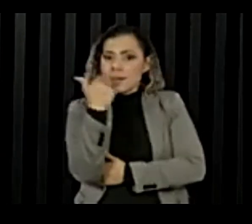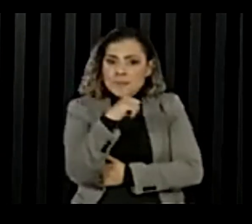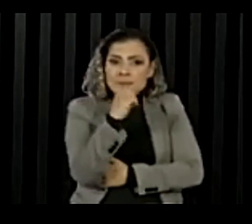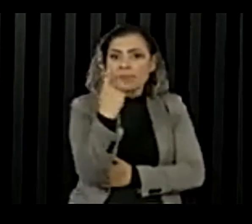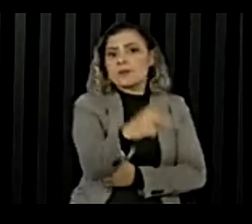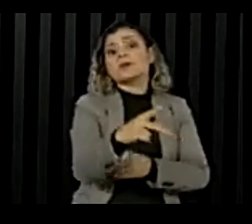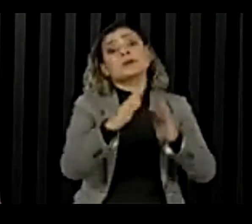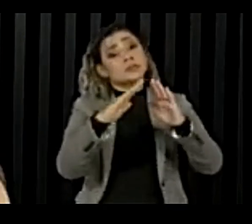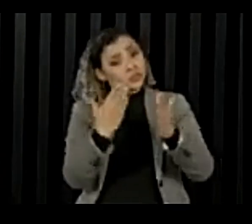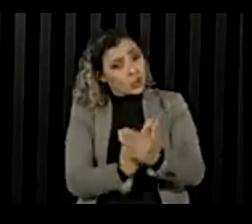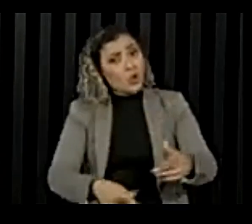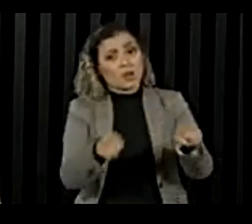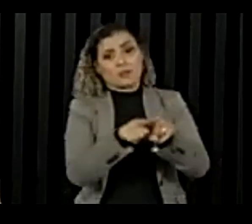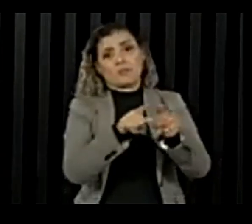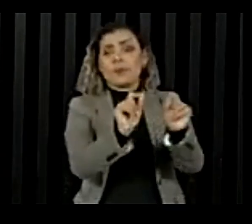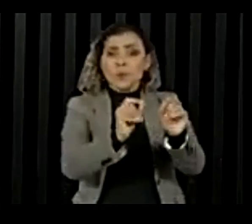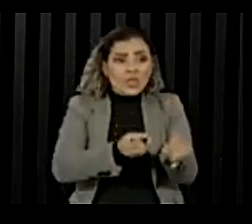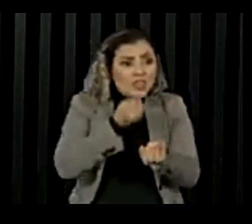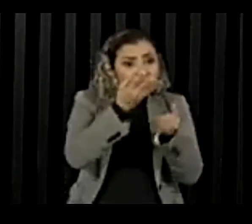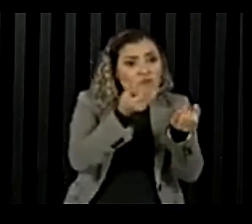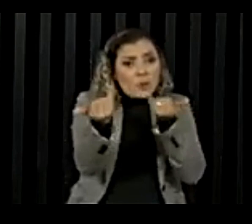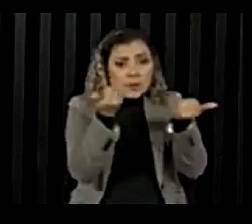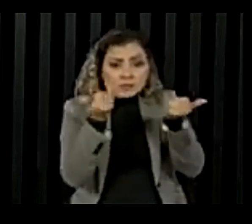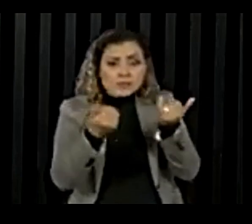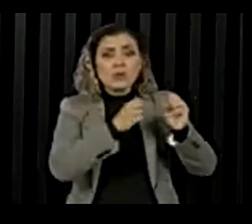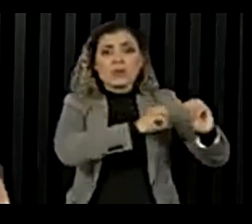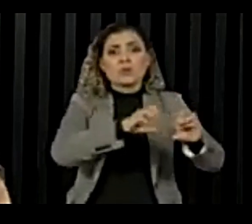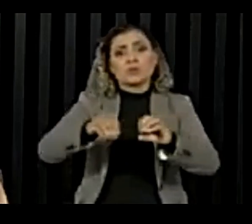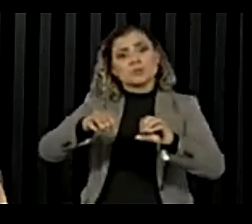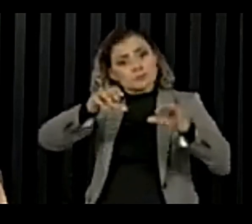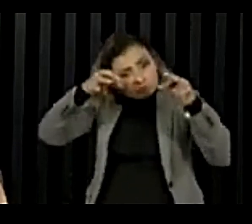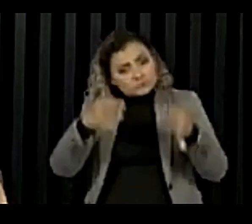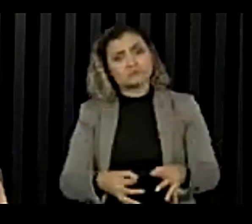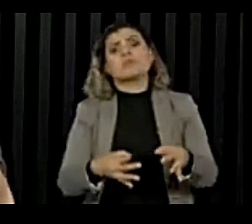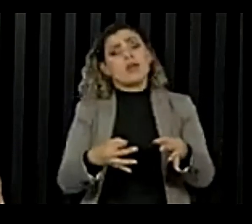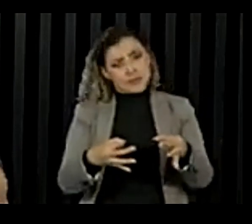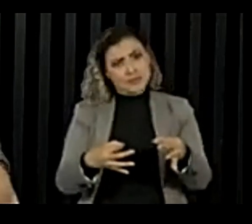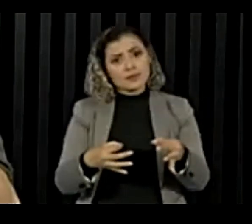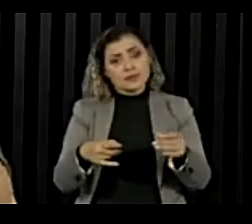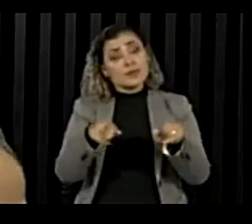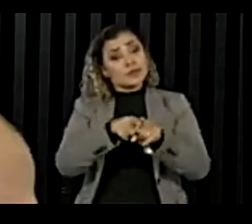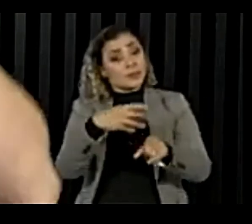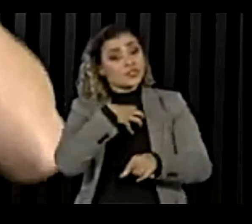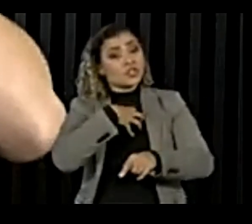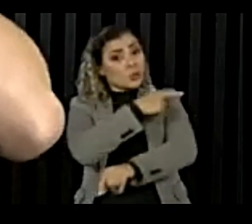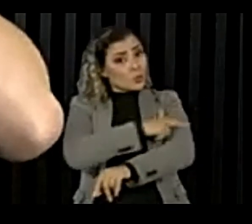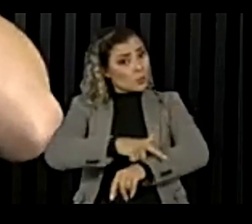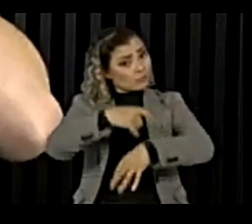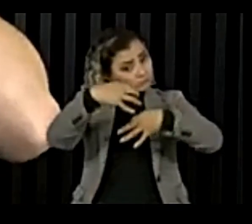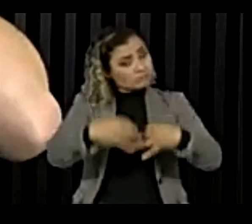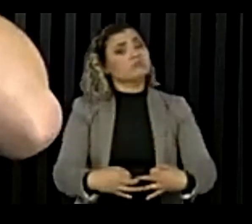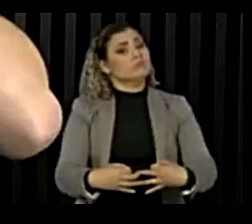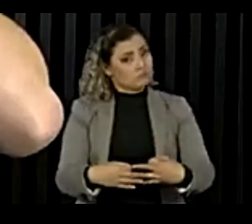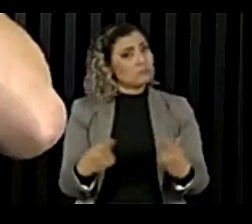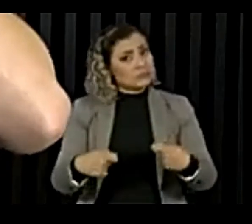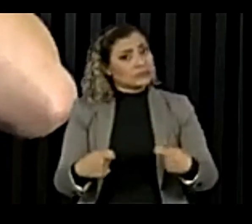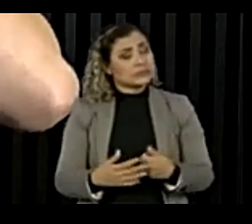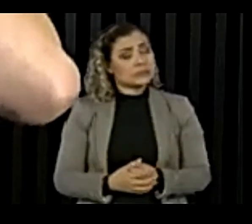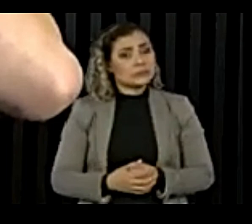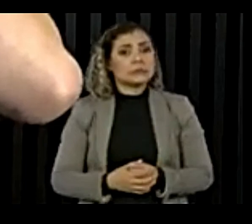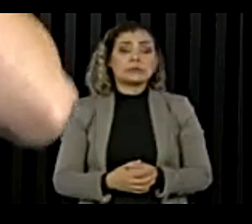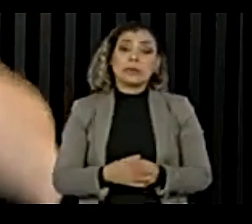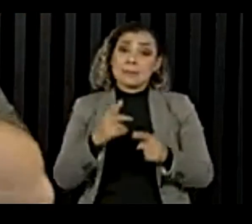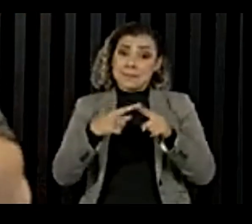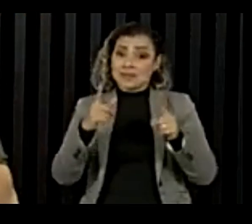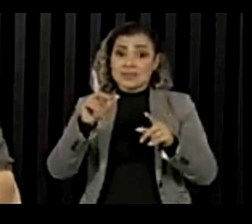e da própria escola em levar a informação, a educação e os bons modos, o comportamento e tudo mais. E que não